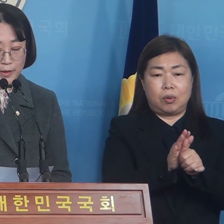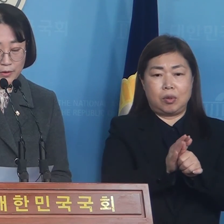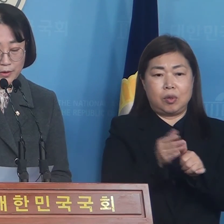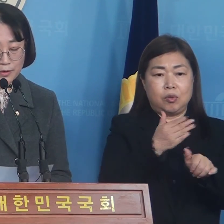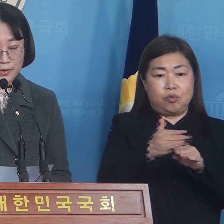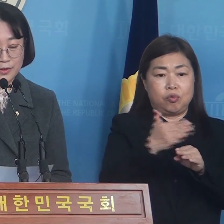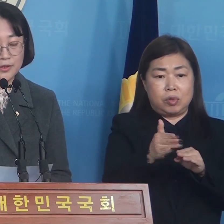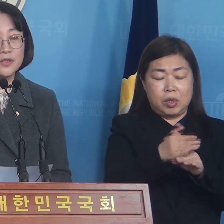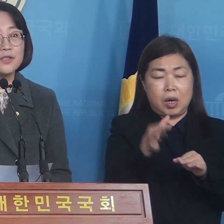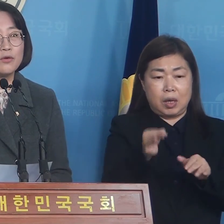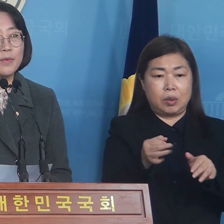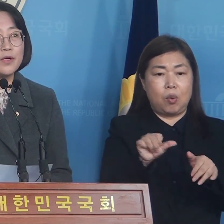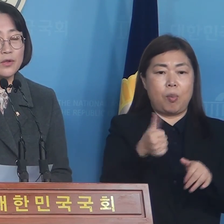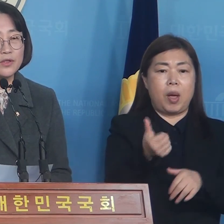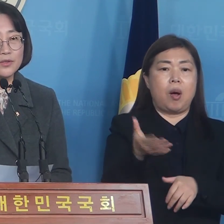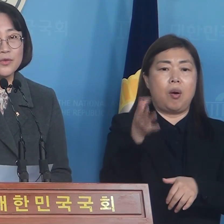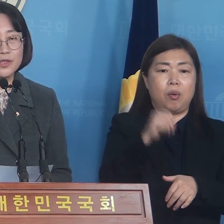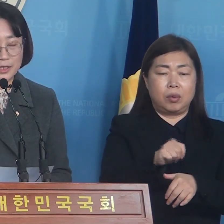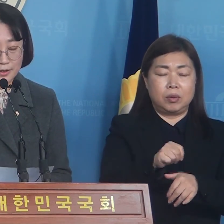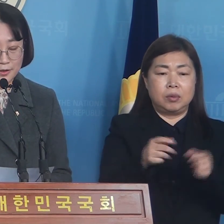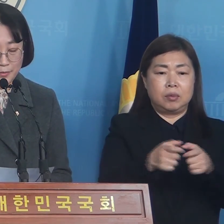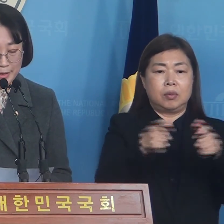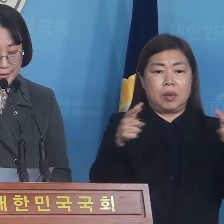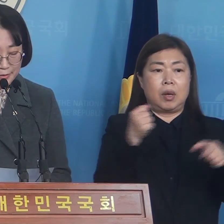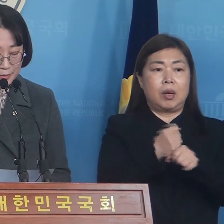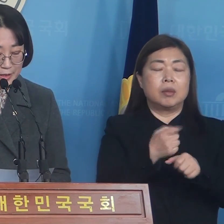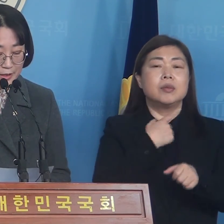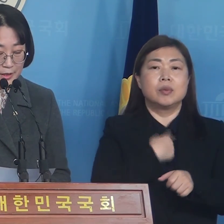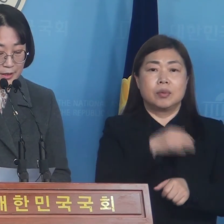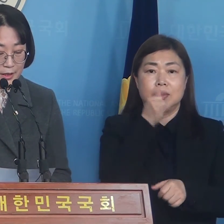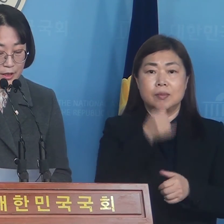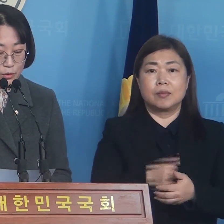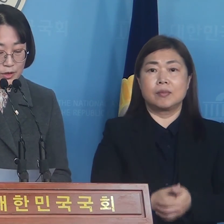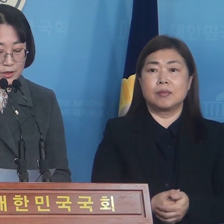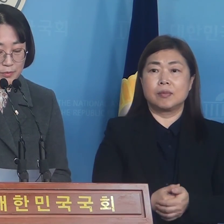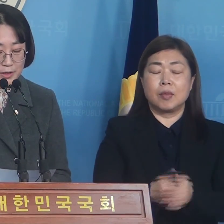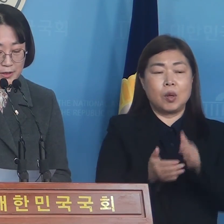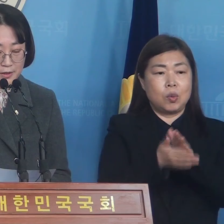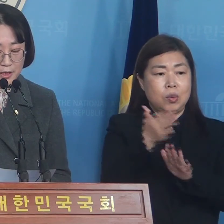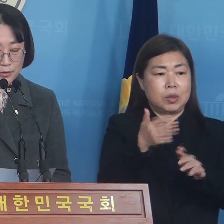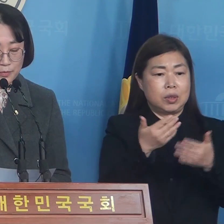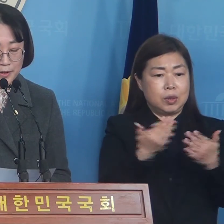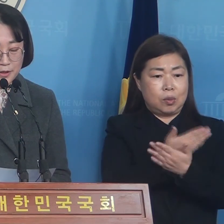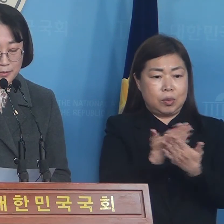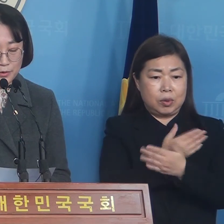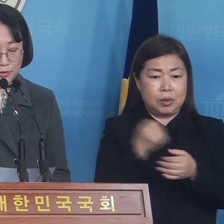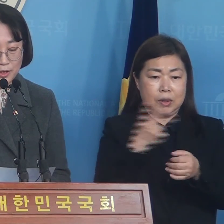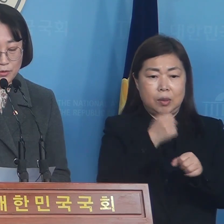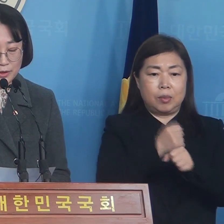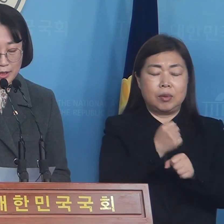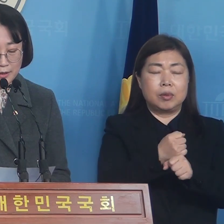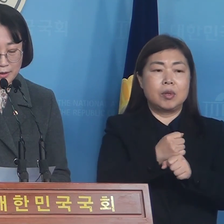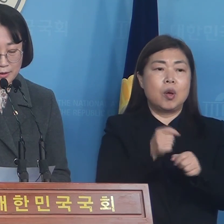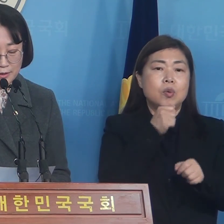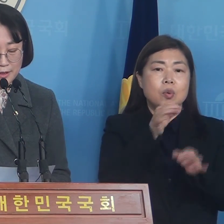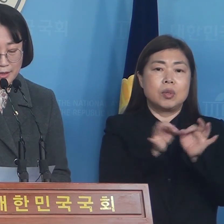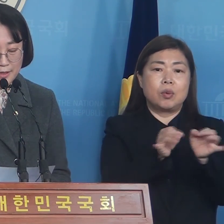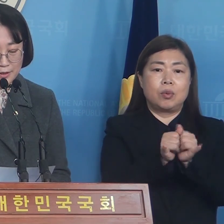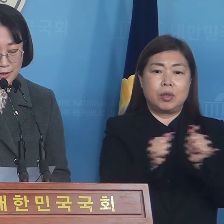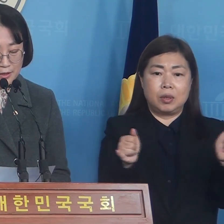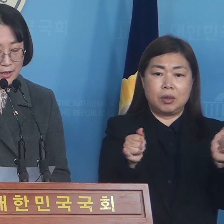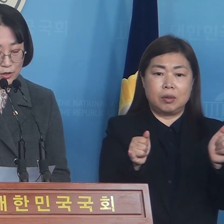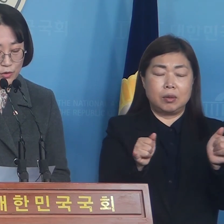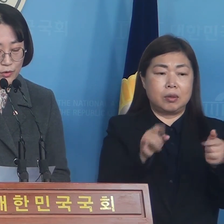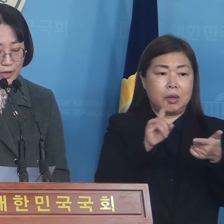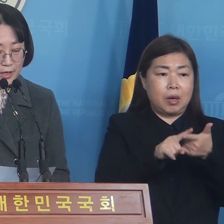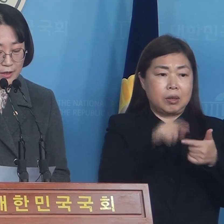예산 500억 원 증원을 이끌어낸 바 있습니다. 도시정비 재생사업으로 피해를 입은 소상공인들에